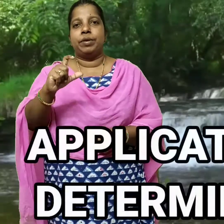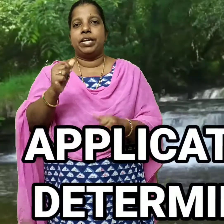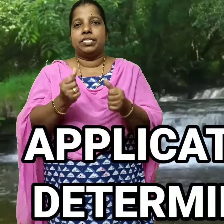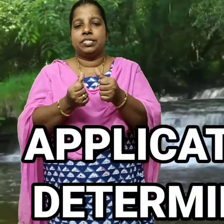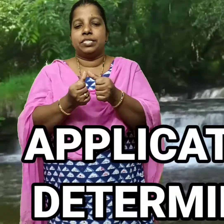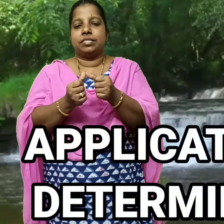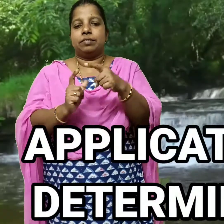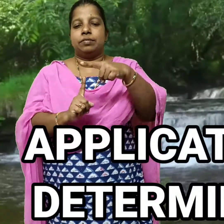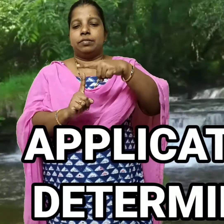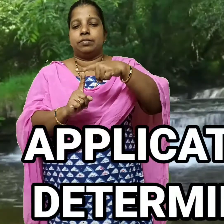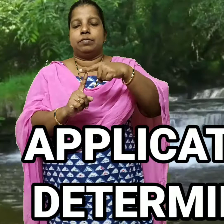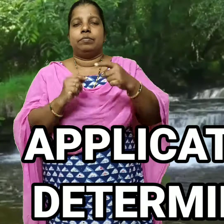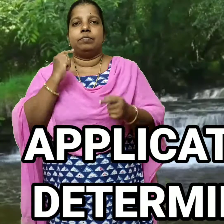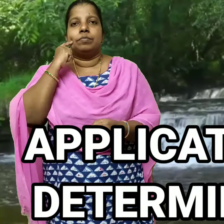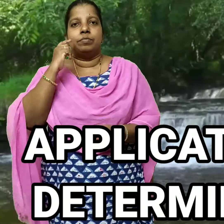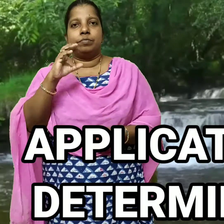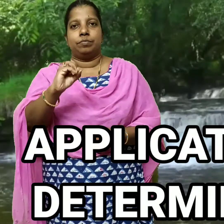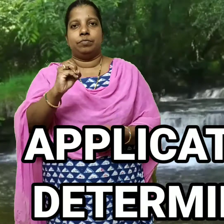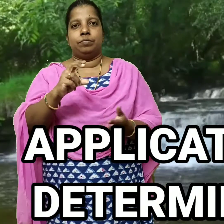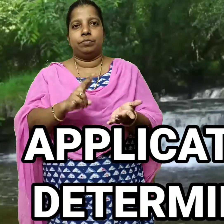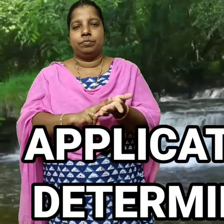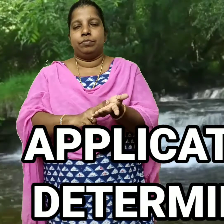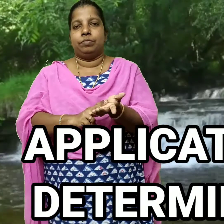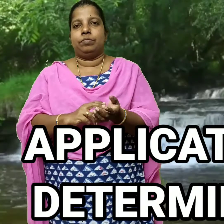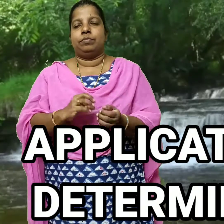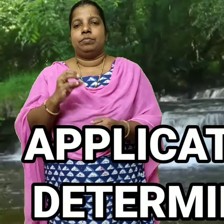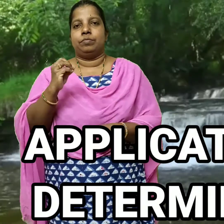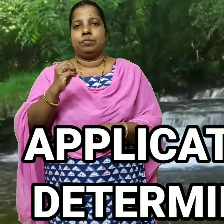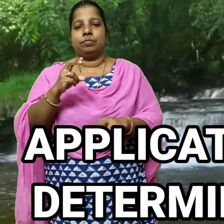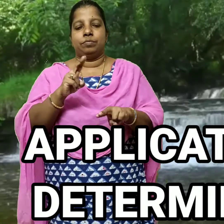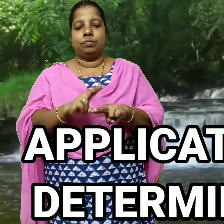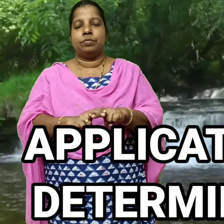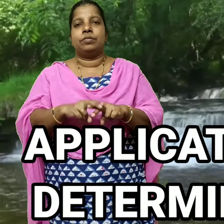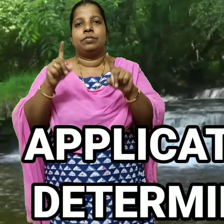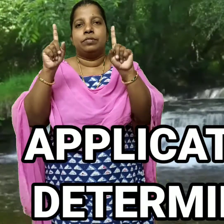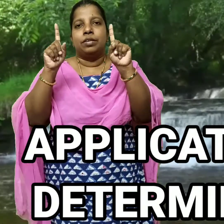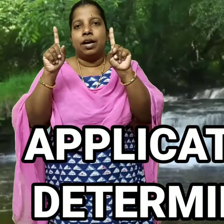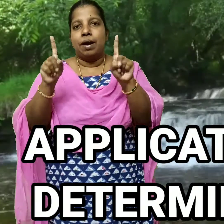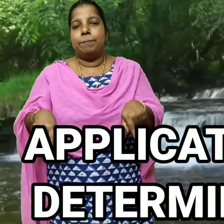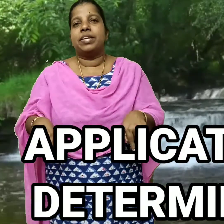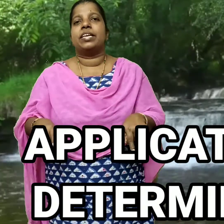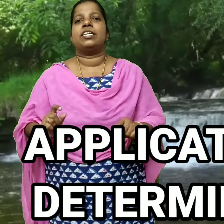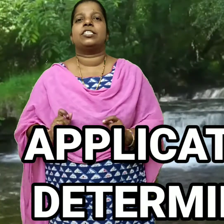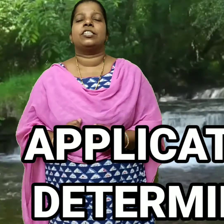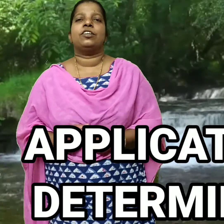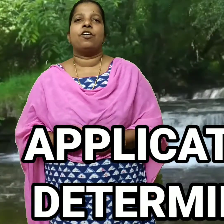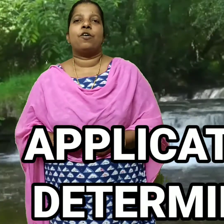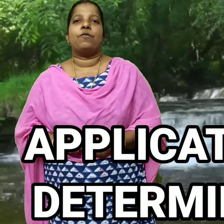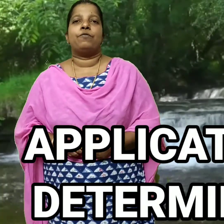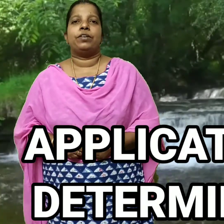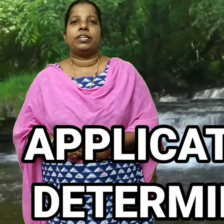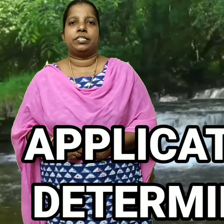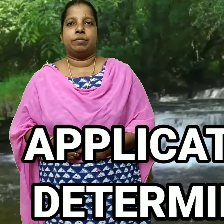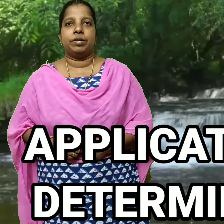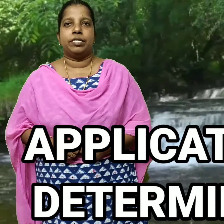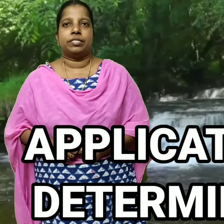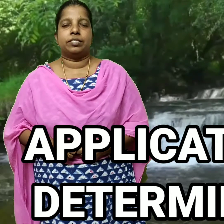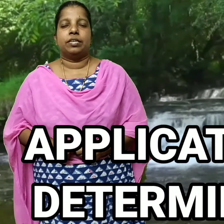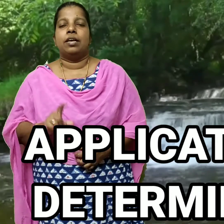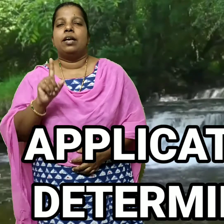ഡിറ്റർമിനൻസ്. ഡിറ്റർമിനൻസ് അപ്ലൈ ചെയ്യുന്നത് എവിടെ എന്നാണ്. ആപ്ലിക്കേഷൻ ഓഫ് ഡിറ്റർമിനൻസ്.